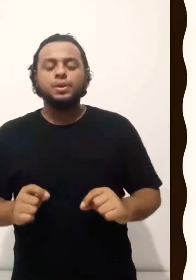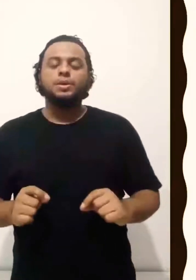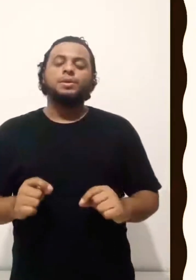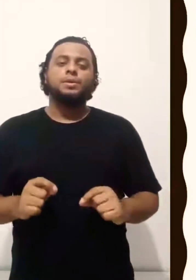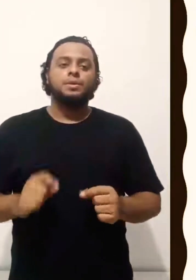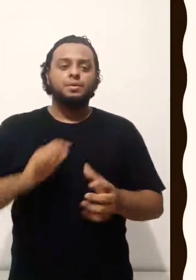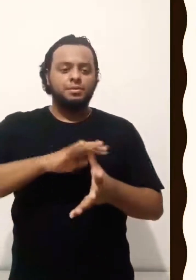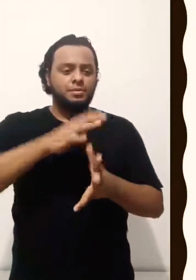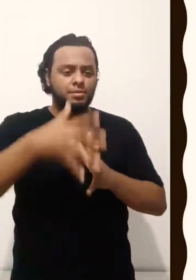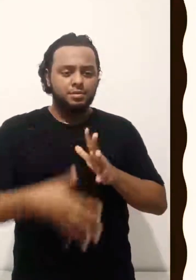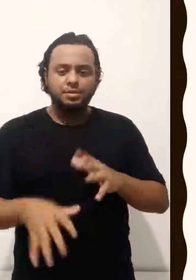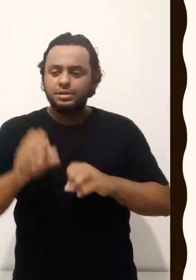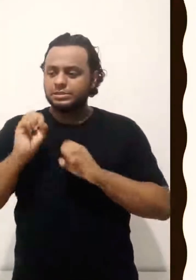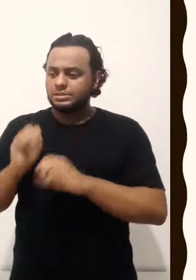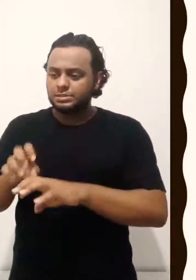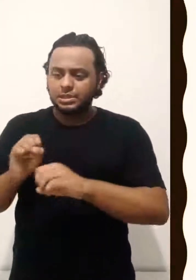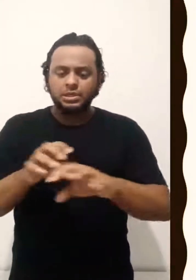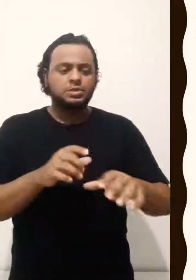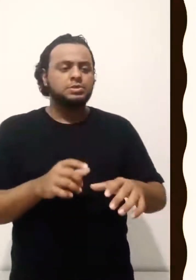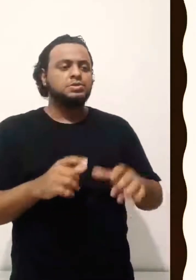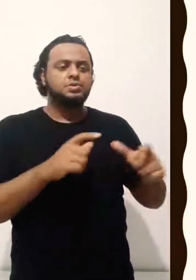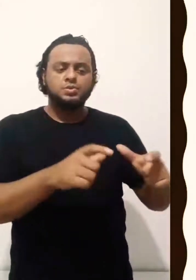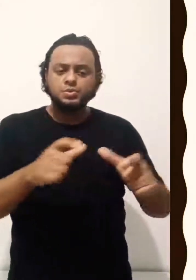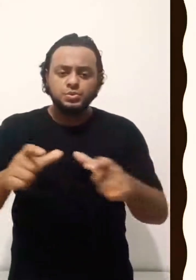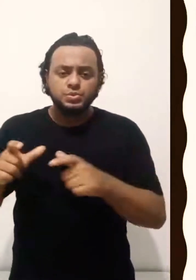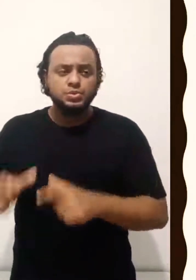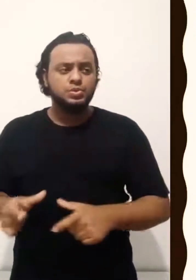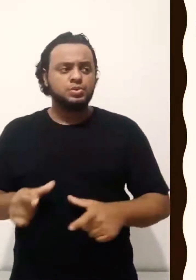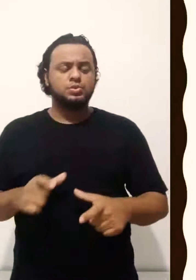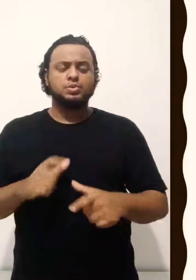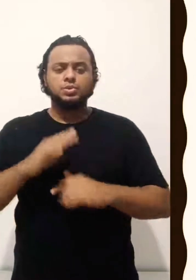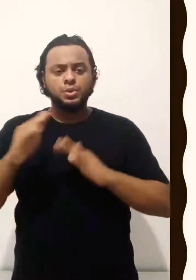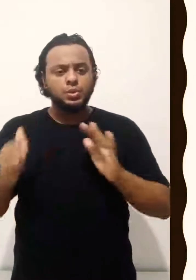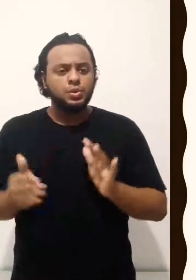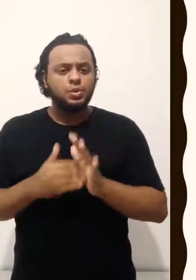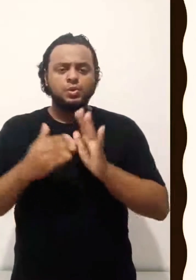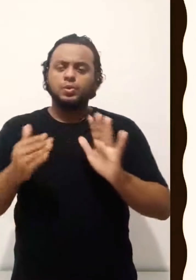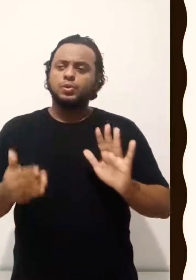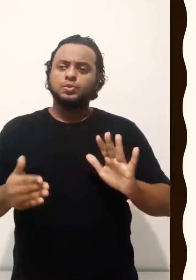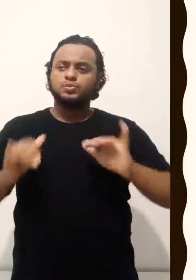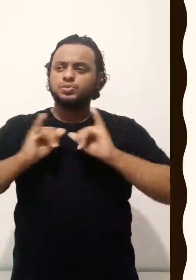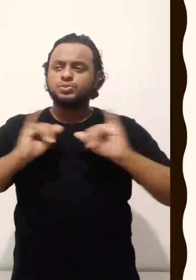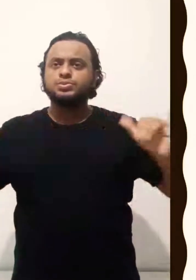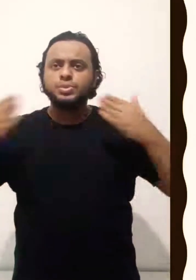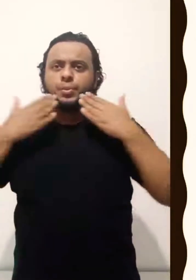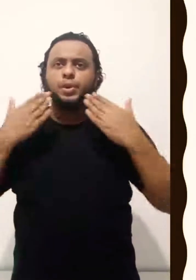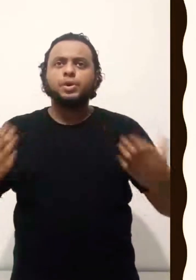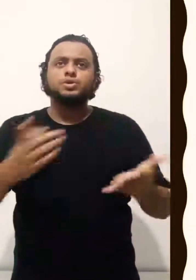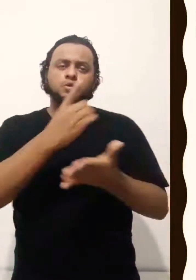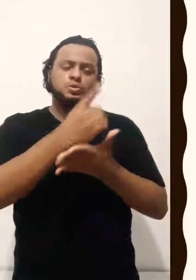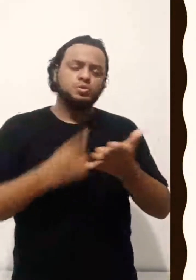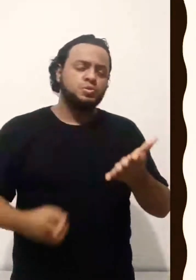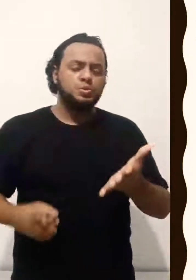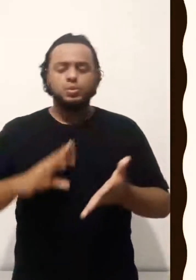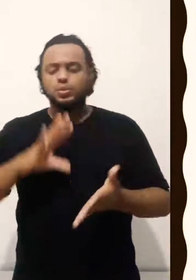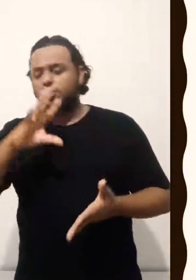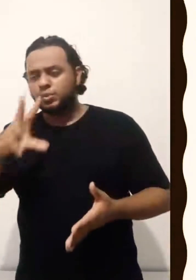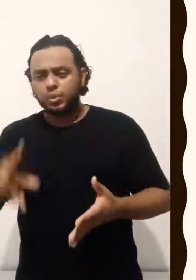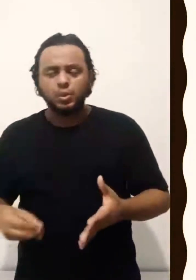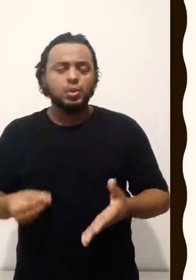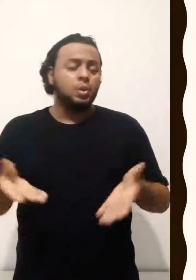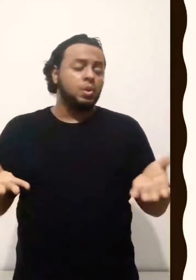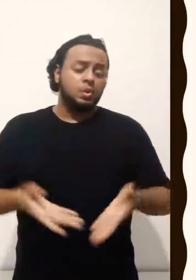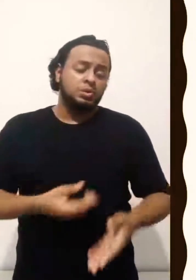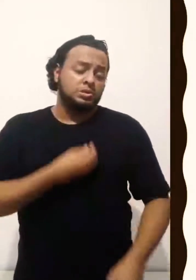a Libras sendo ensinada em todos os lugares, todos os pronunciamentos, documentos, absolutamente tudo